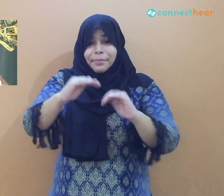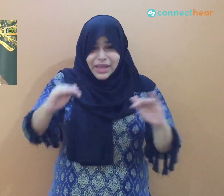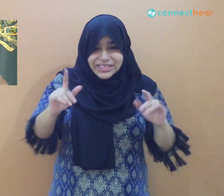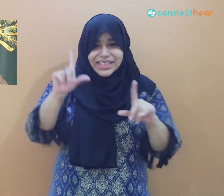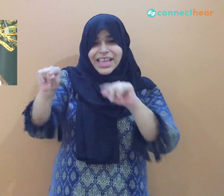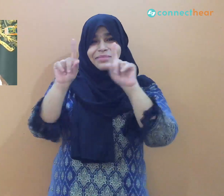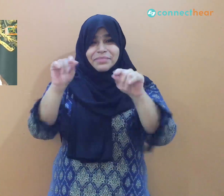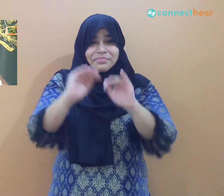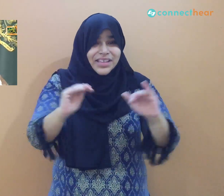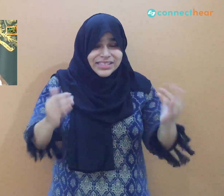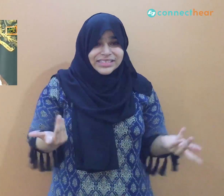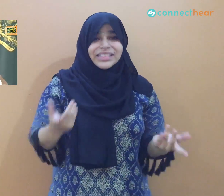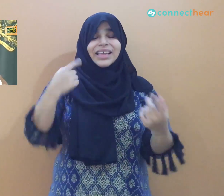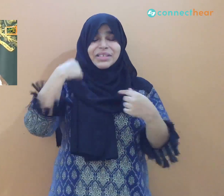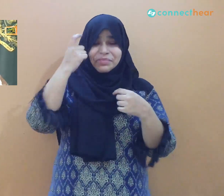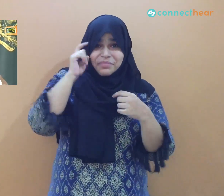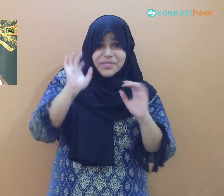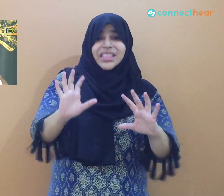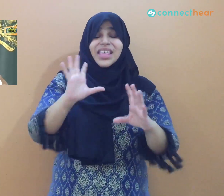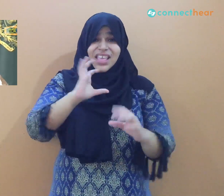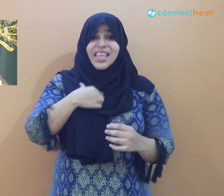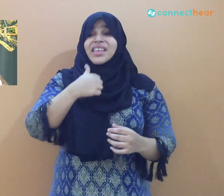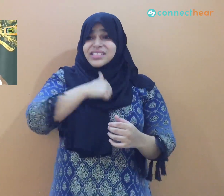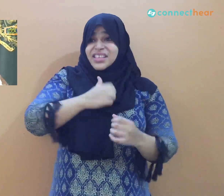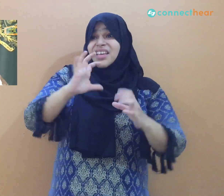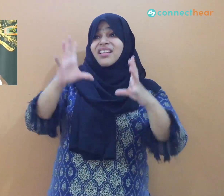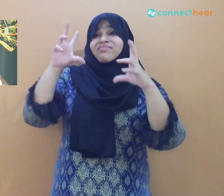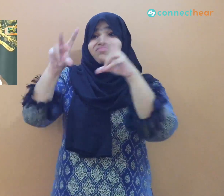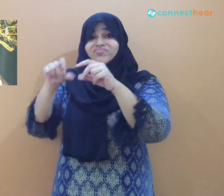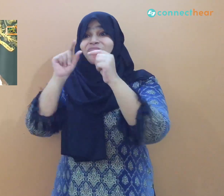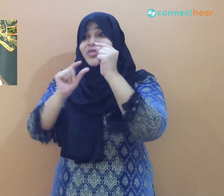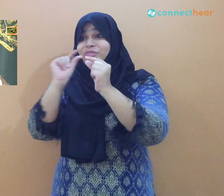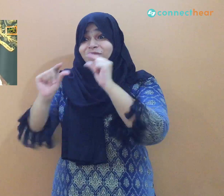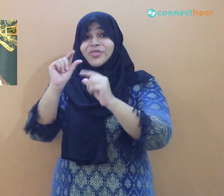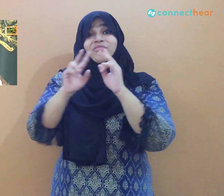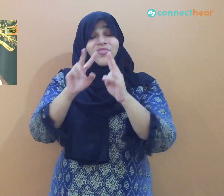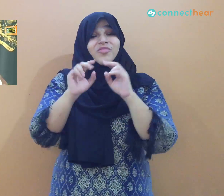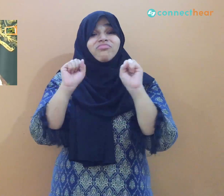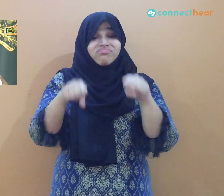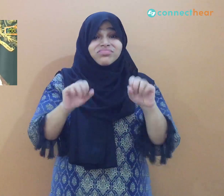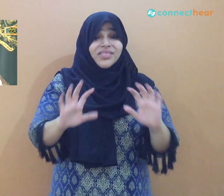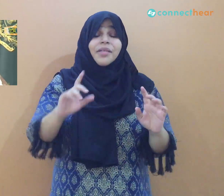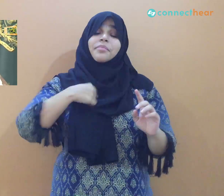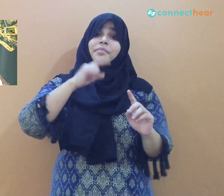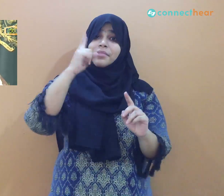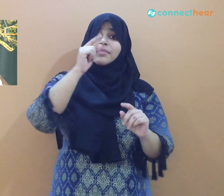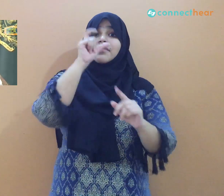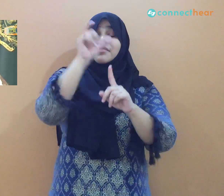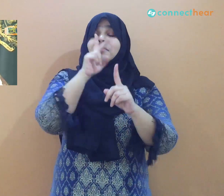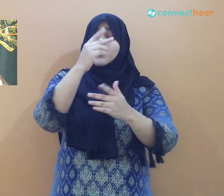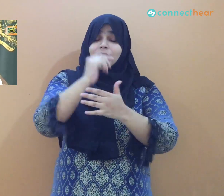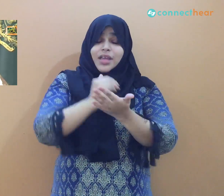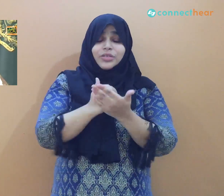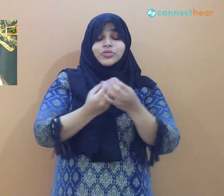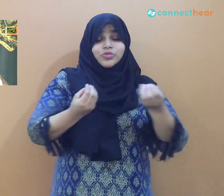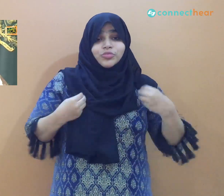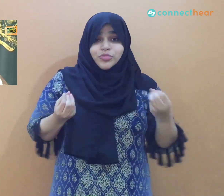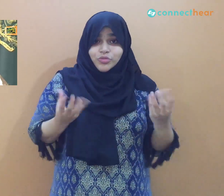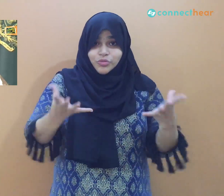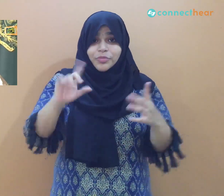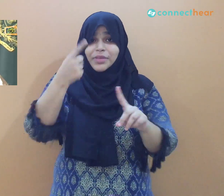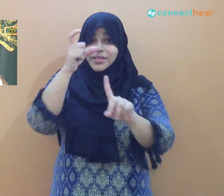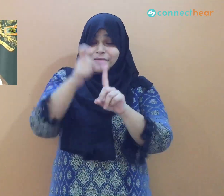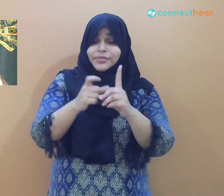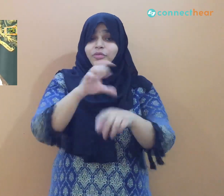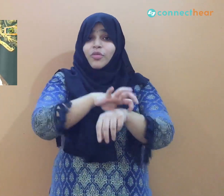ہیں سب کے. تو مجھے یہ پوری طرح احساس ہے. لیکن میں اس لیے چاہتا تھا کہ آپ سے شروع کروں بات کرنا، کیونکہ